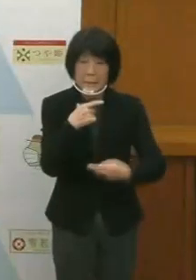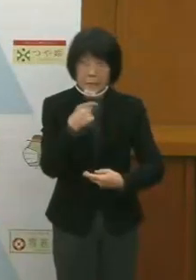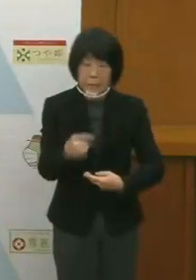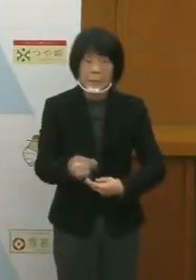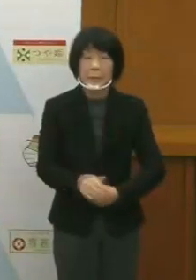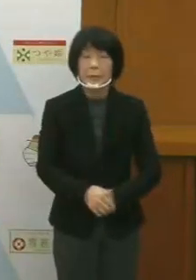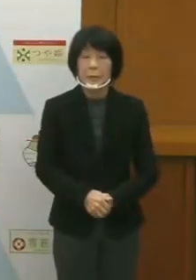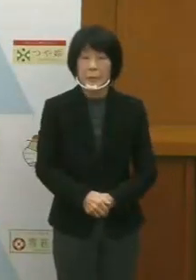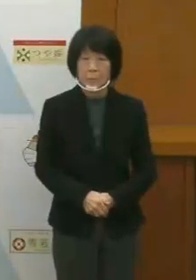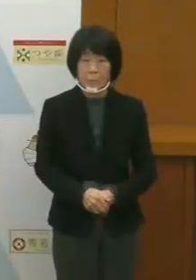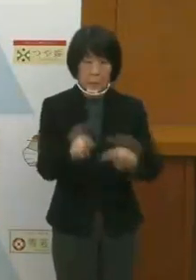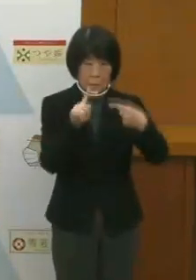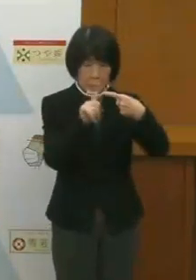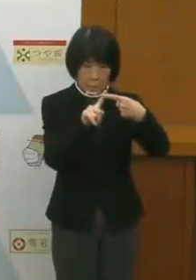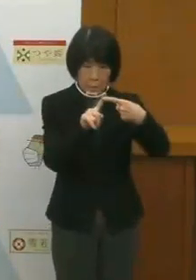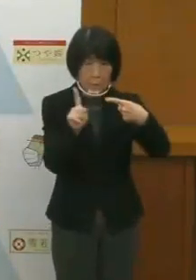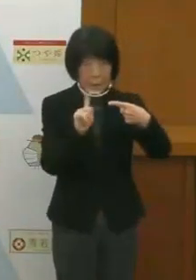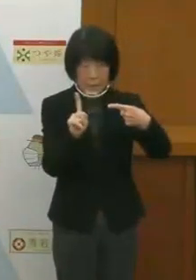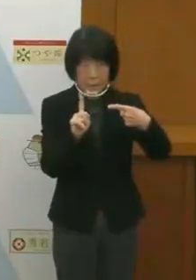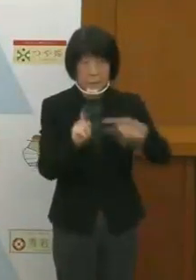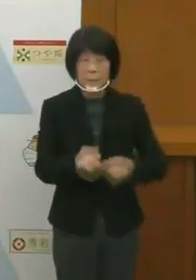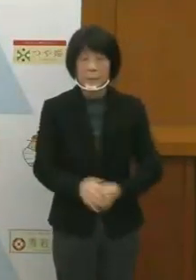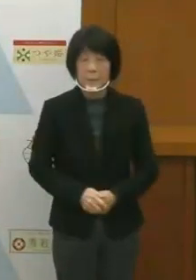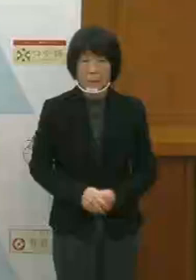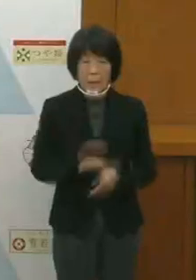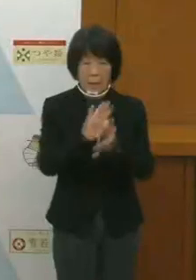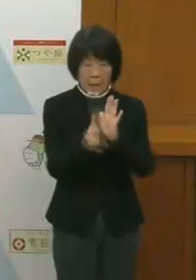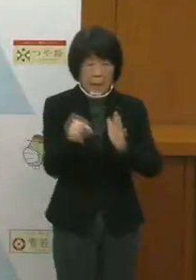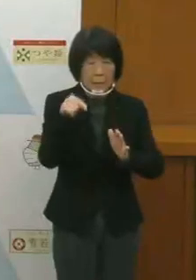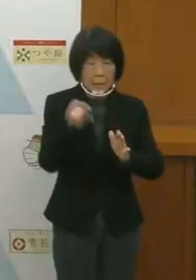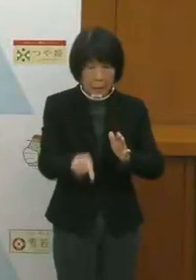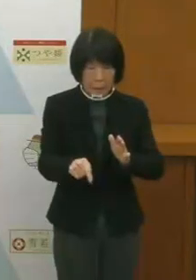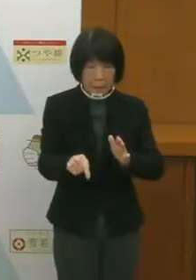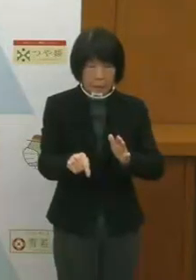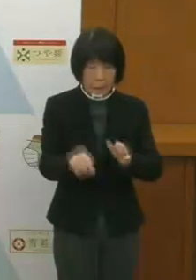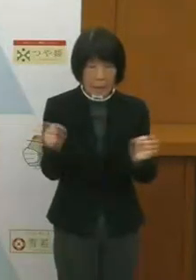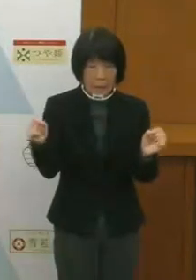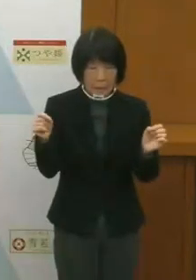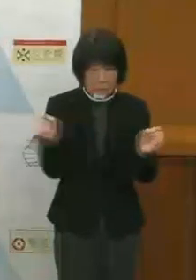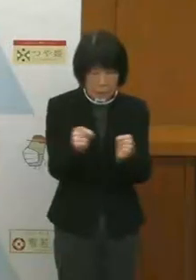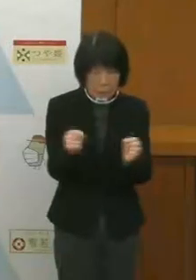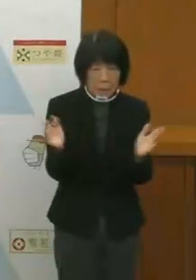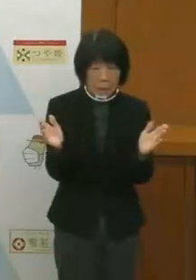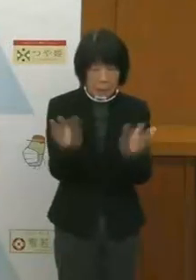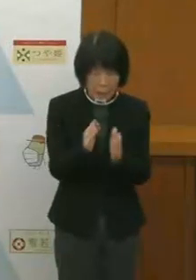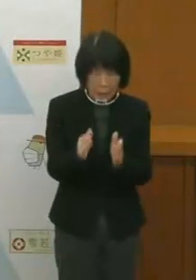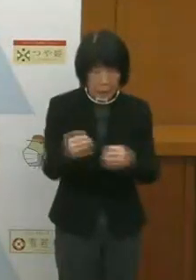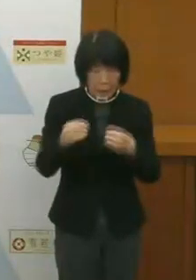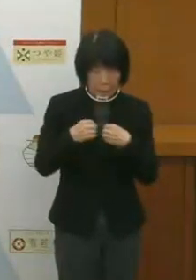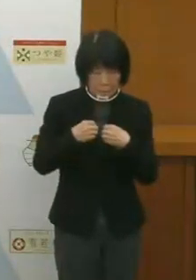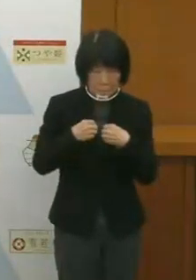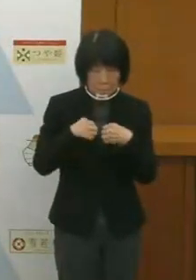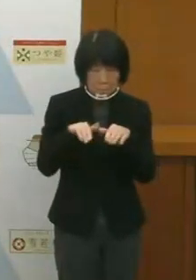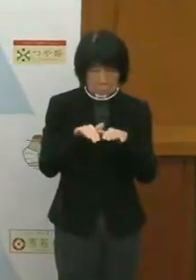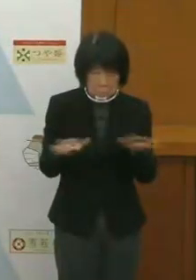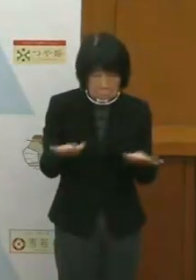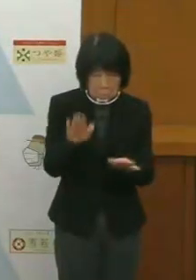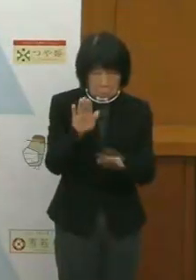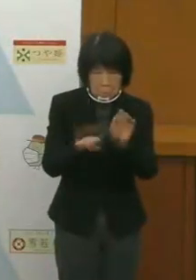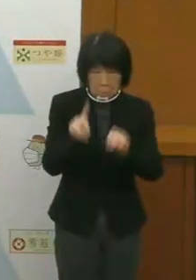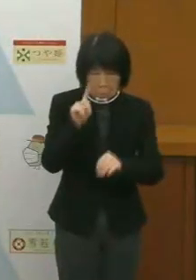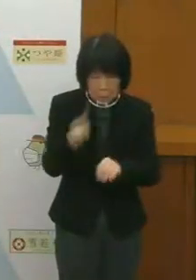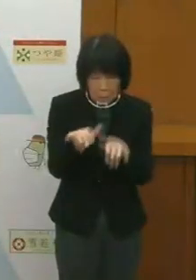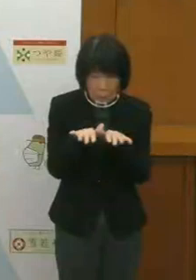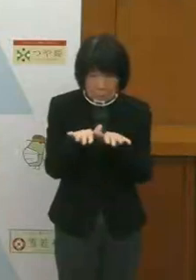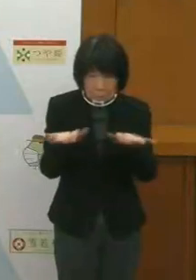います。1点目でありますが、県内での最近の感染事例を踏まえ、感染が拡